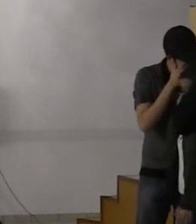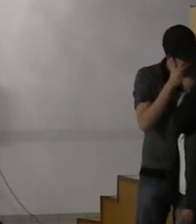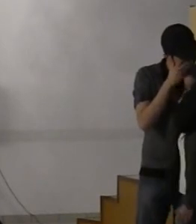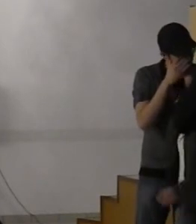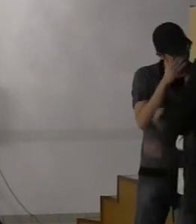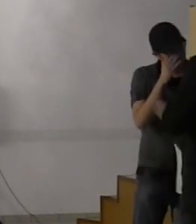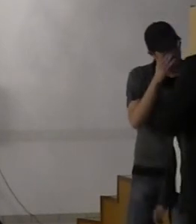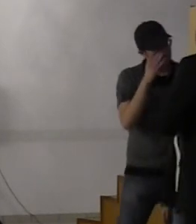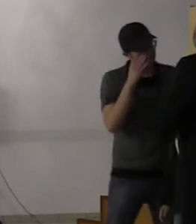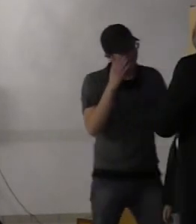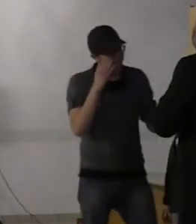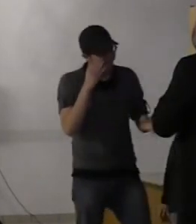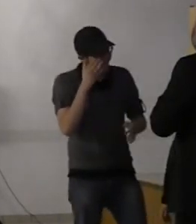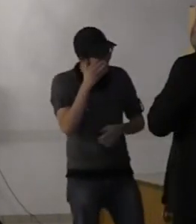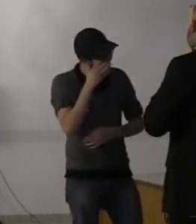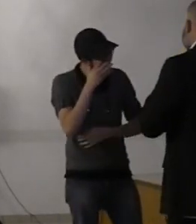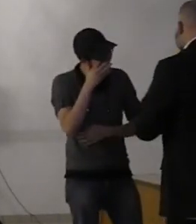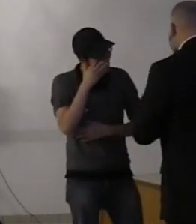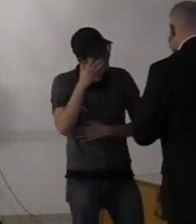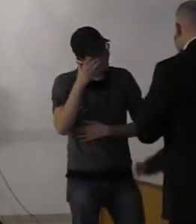Sozusagen, sie soll wissen, Bruder,